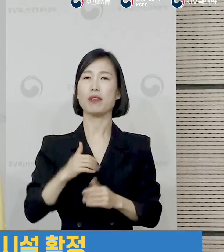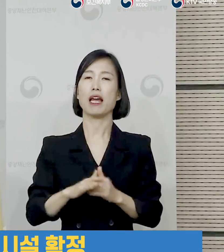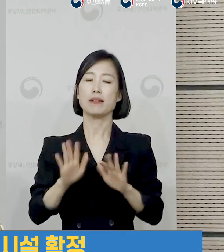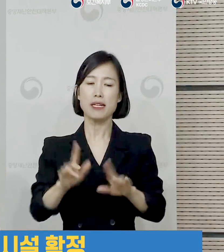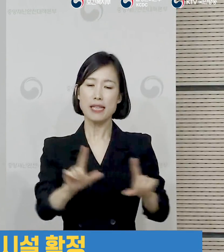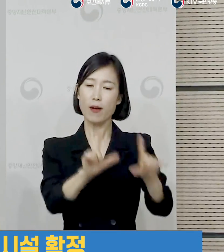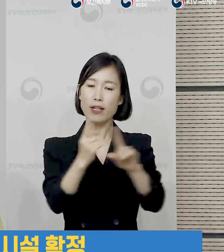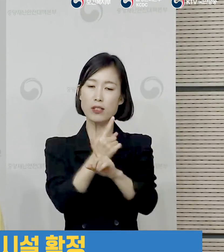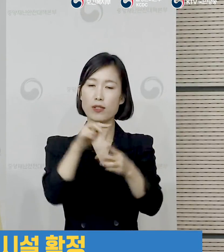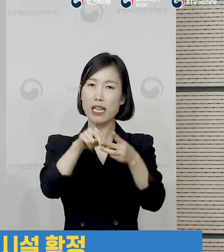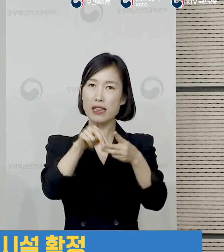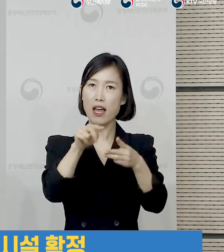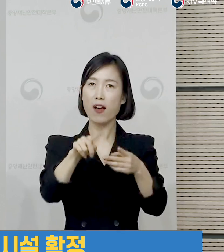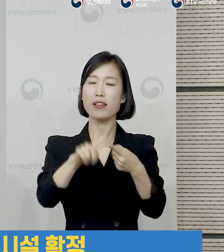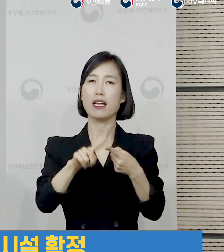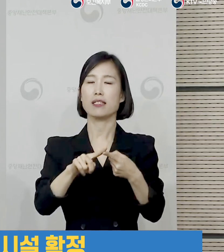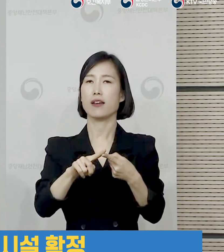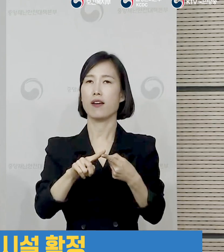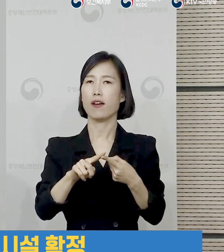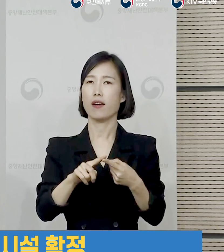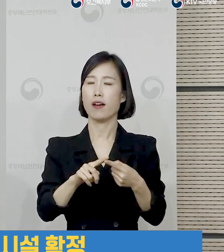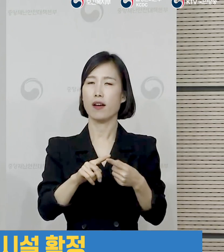생활치료센터 관련해서는 저희가